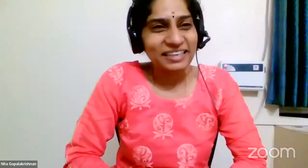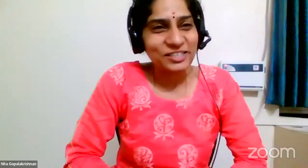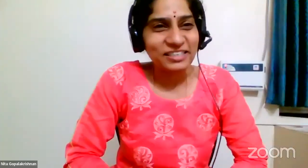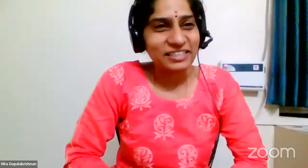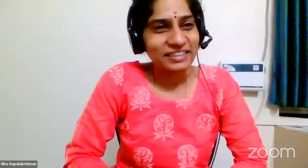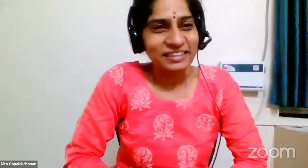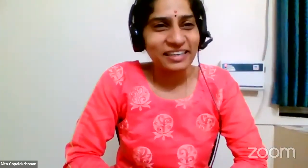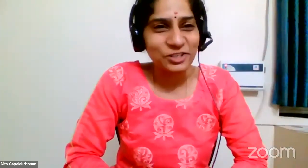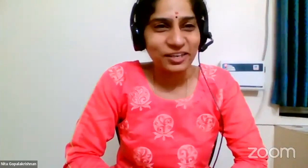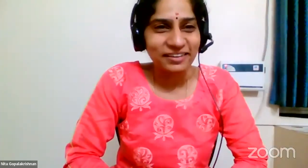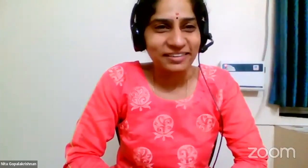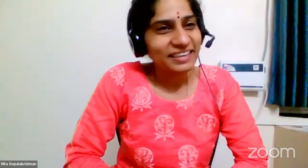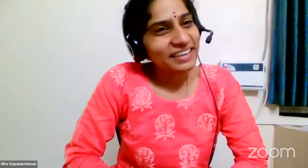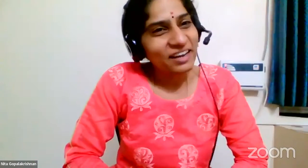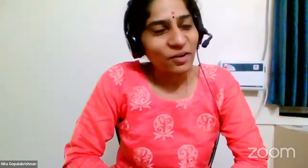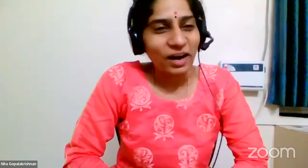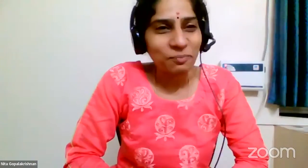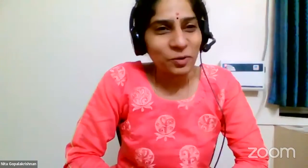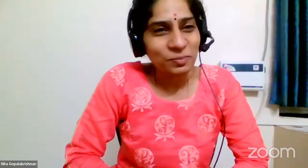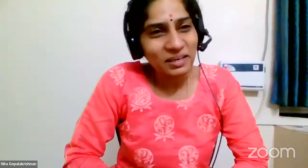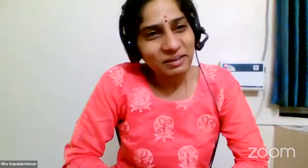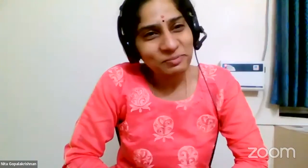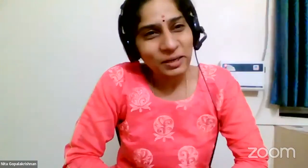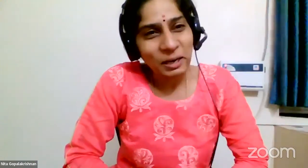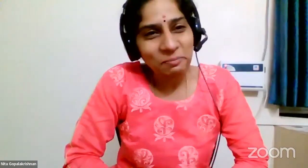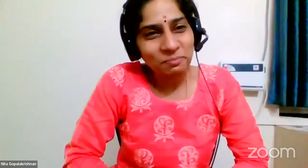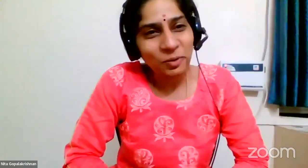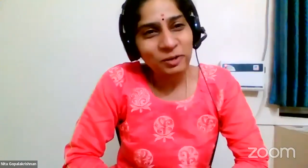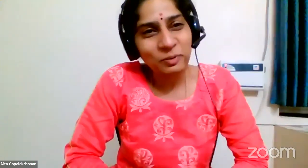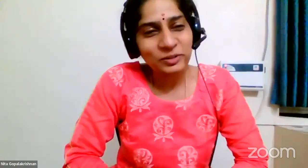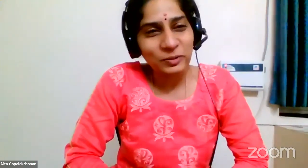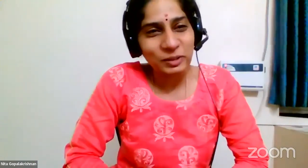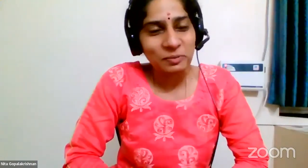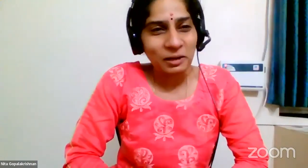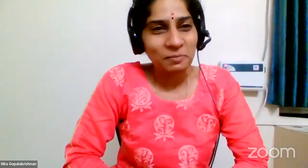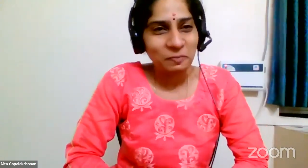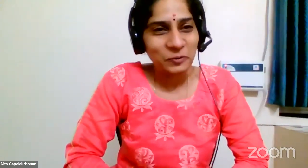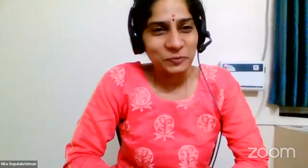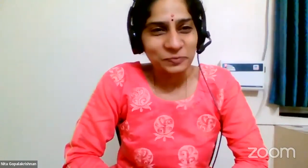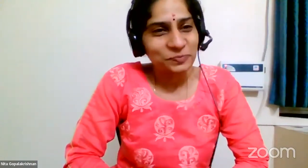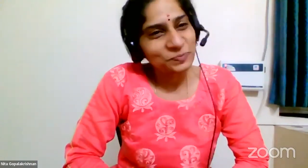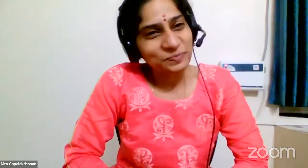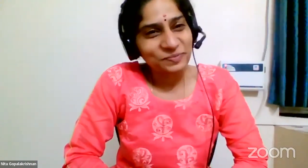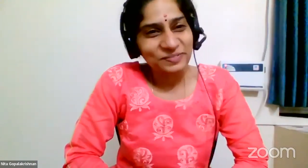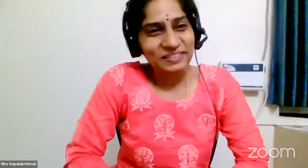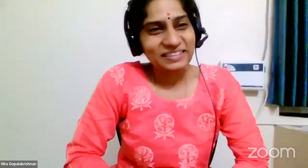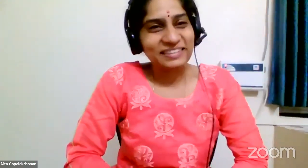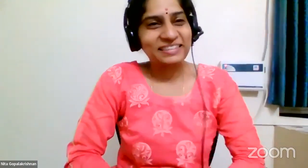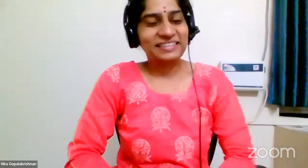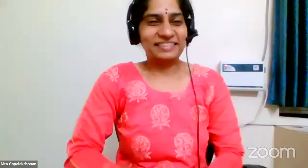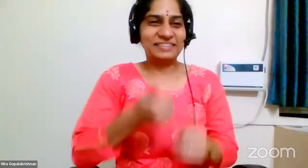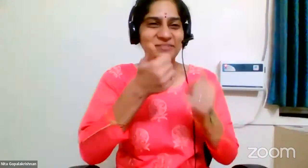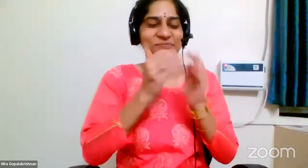बाप रे, कृष्ण जी इतने अच्छे हैं, और आपको भी प्रणाम, बहुत बहुत कोटि प्रणाम आपको।